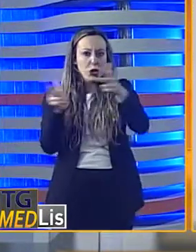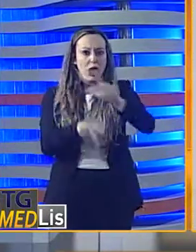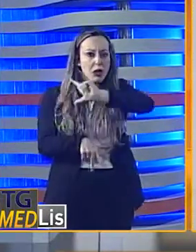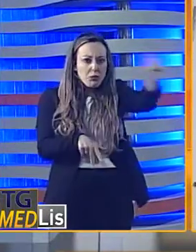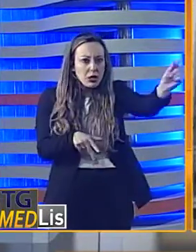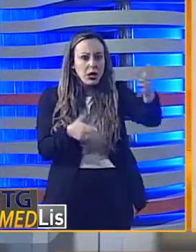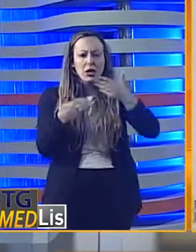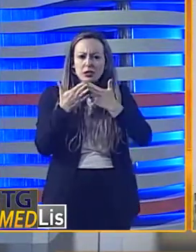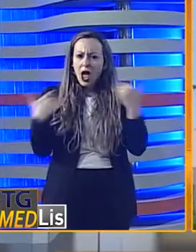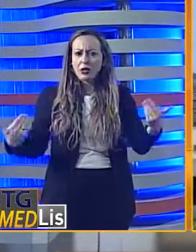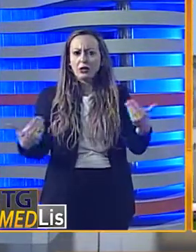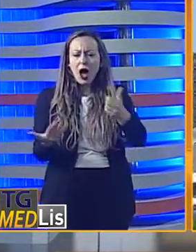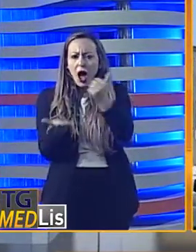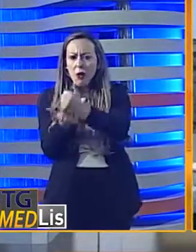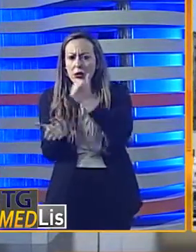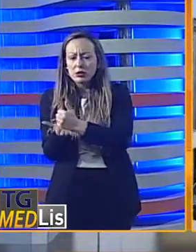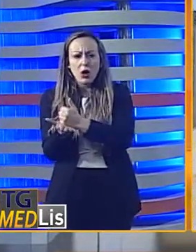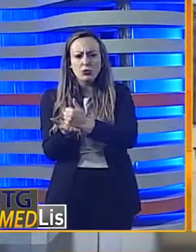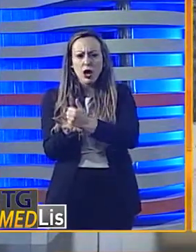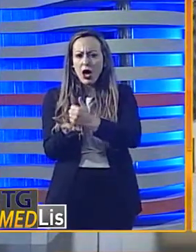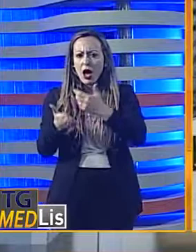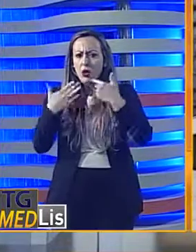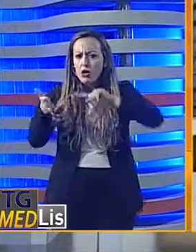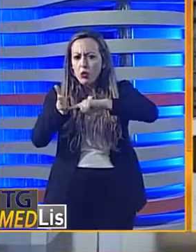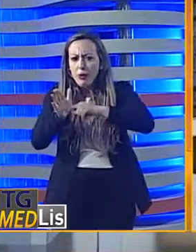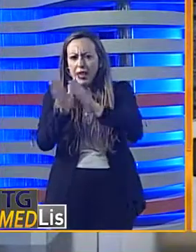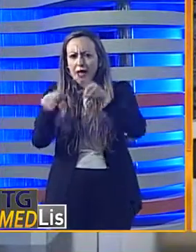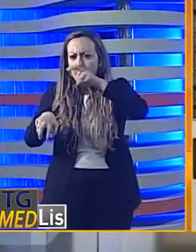lanciare l'allarme è stato un infermiere.